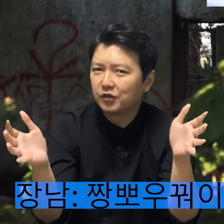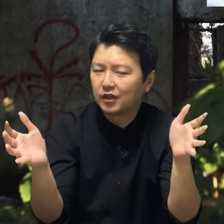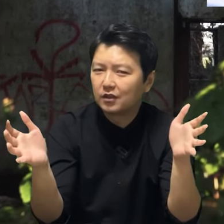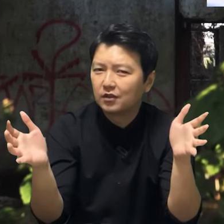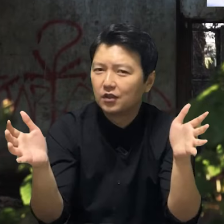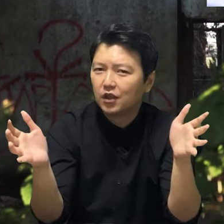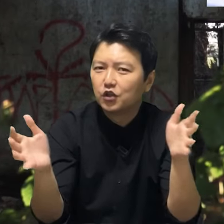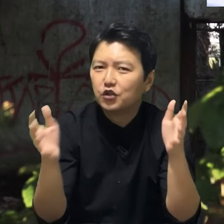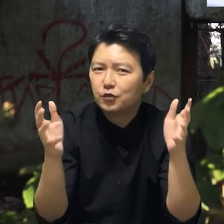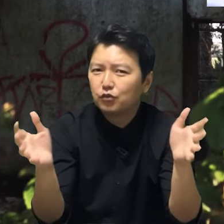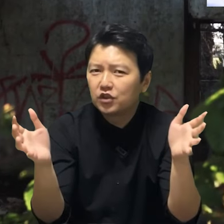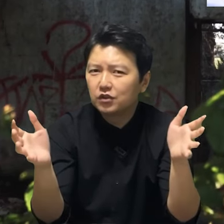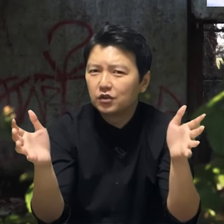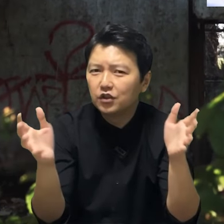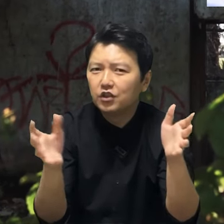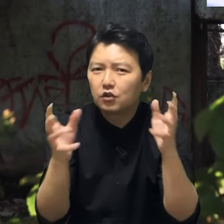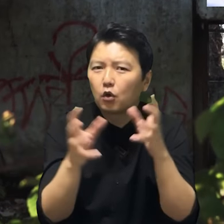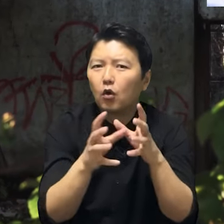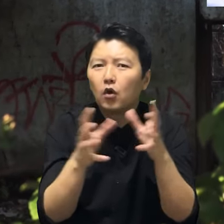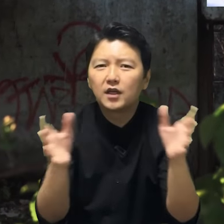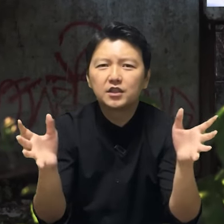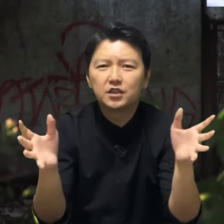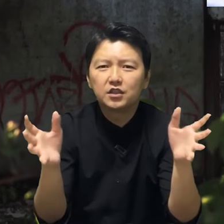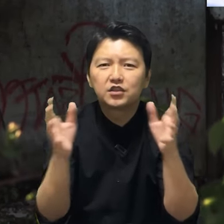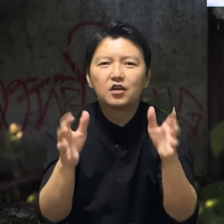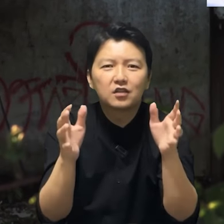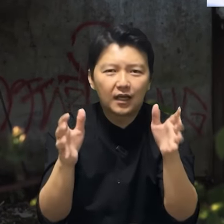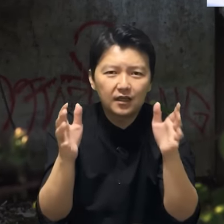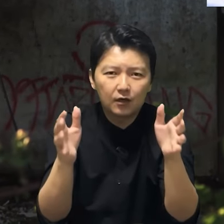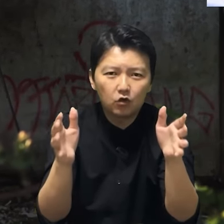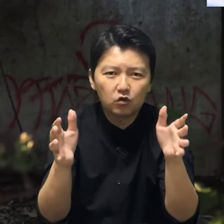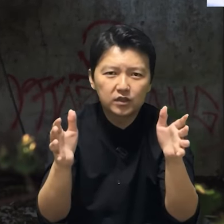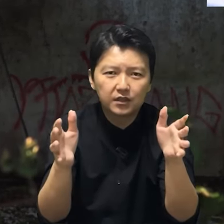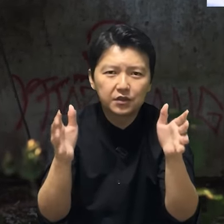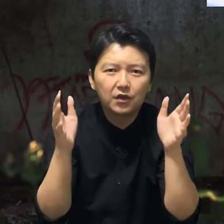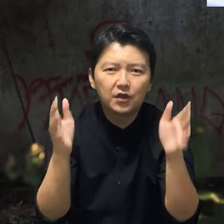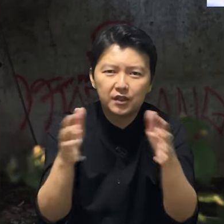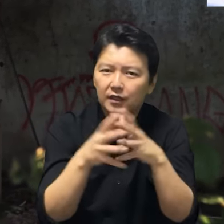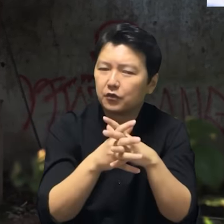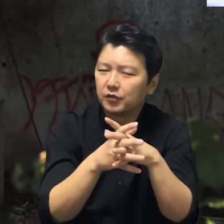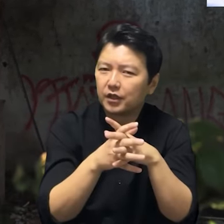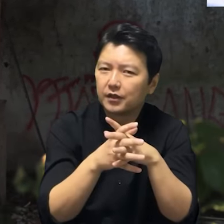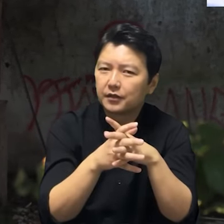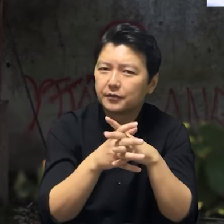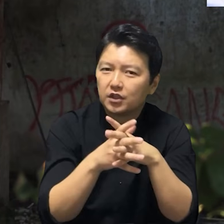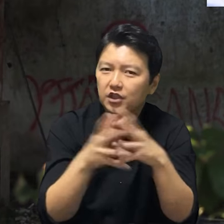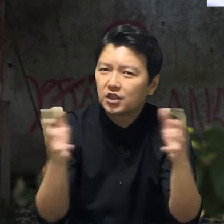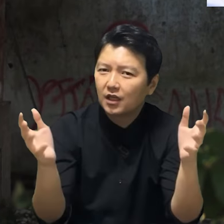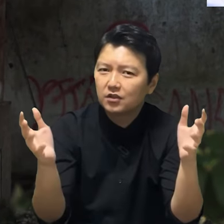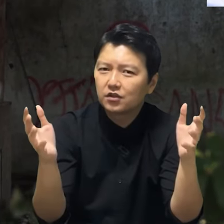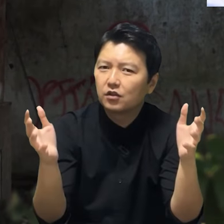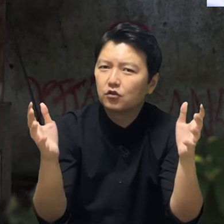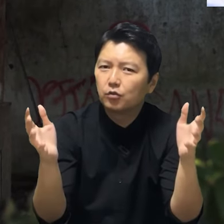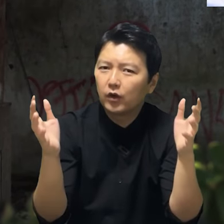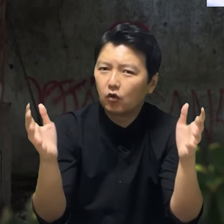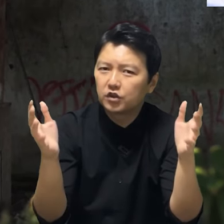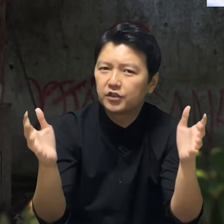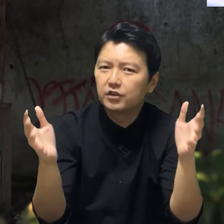됩니다. 그의 부친은 이어 통화시 석탄 가공 공장에서 일하게 됩니다. 시간은